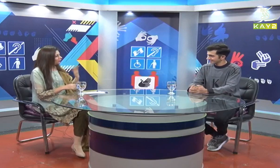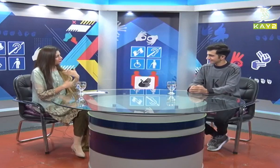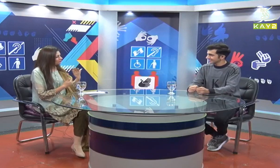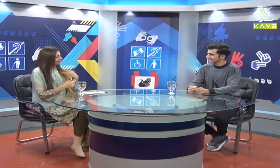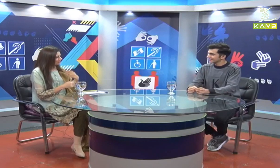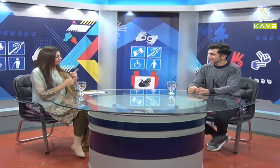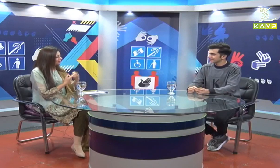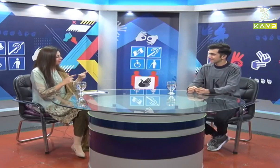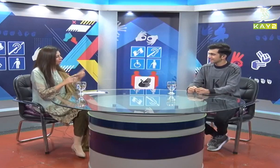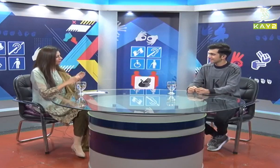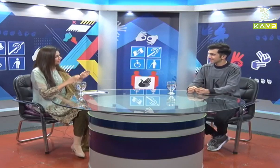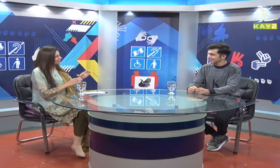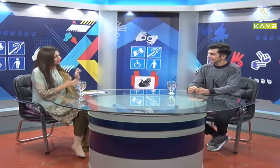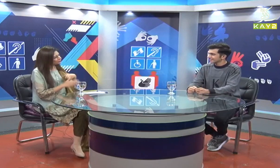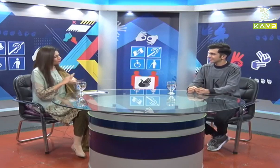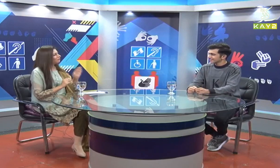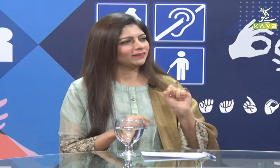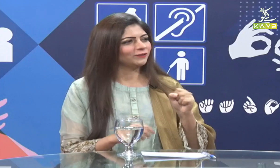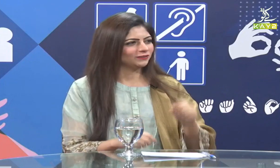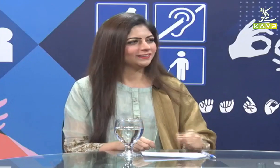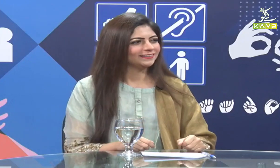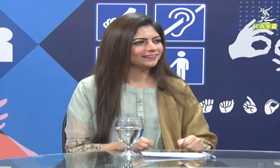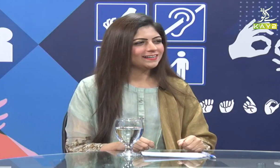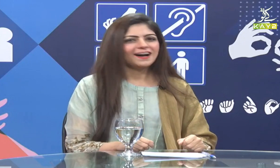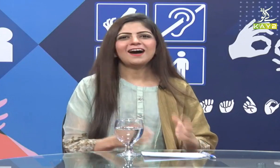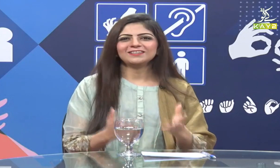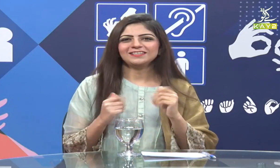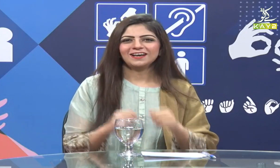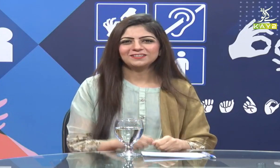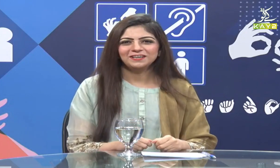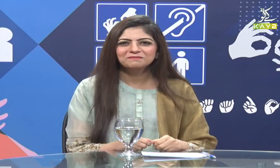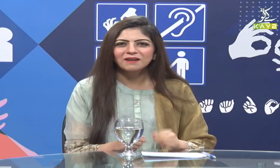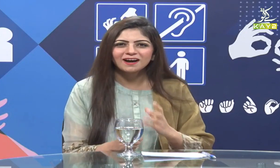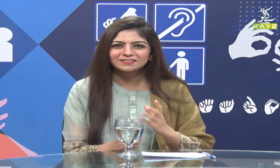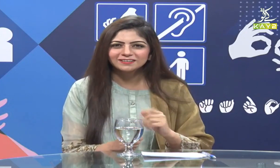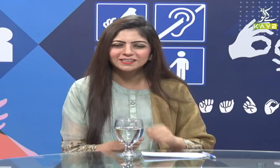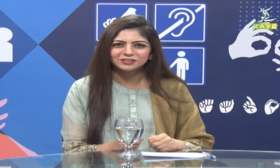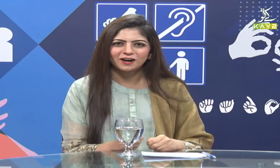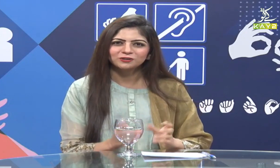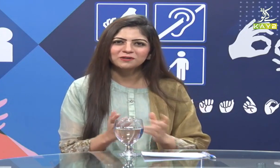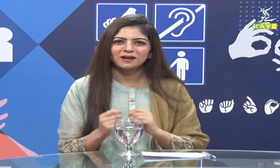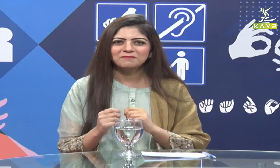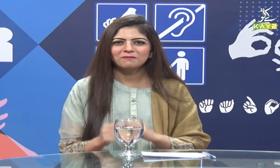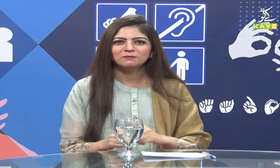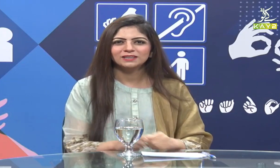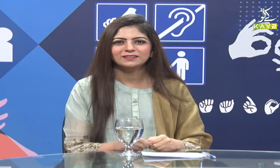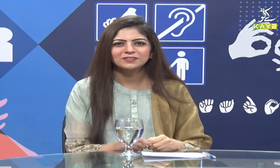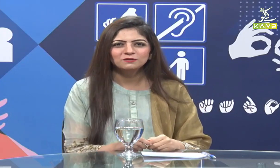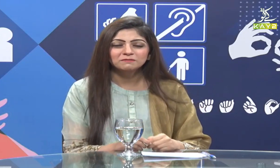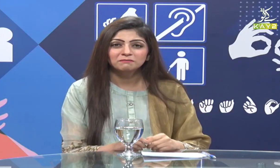तुम मेरी बहुत सारी चीज़ें छुपाते होते थे। हाँ जी नाजरीन, मैं हसन की शरारतों के बारे में आपको बताती चलूँ कि